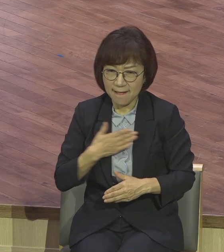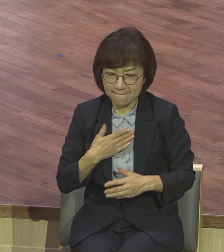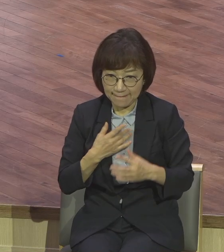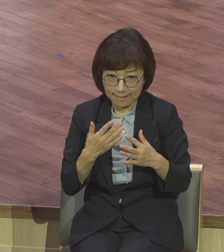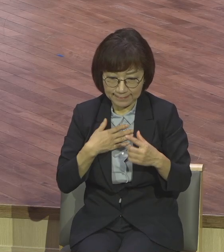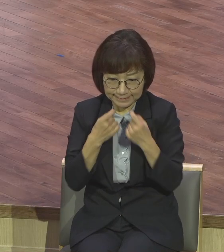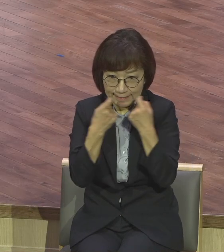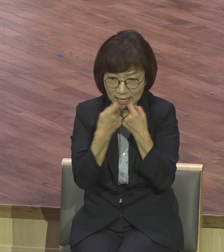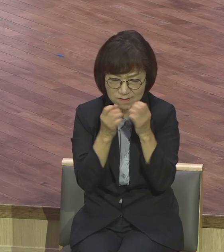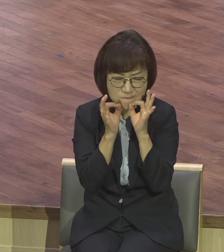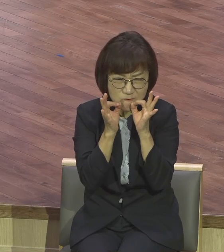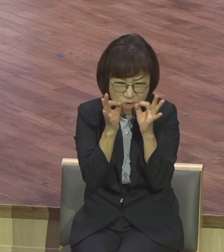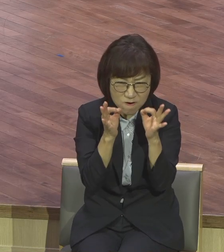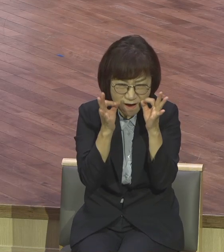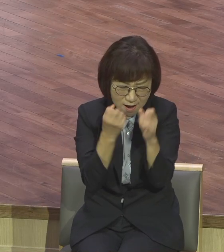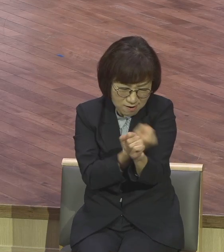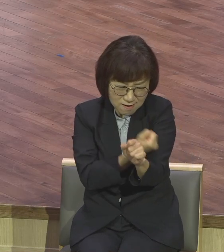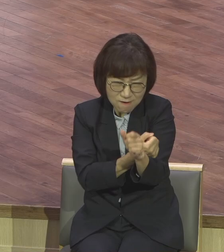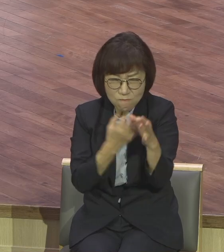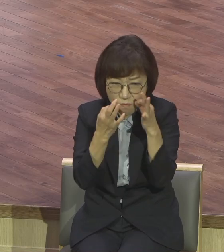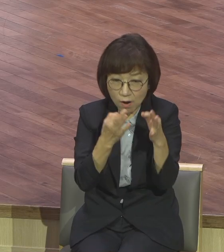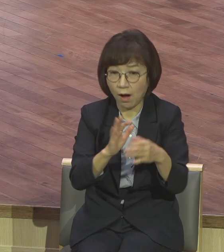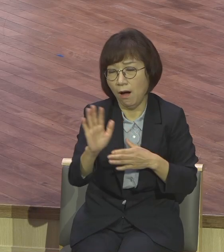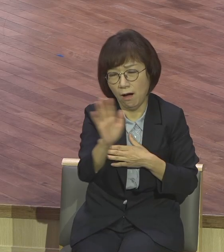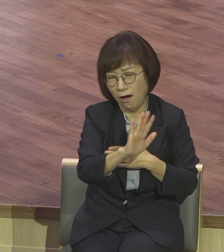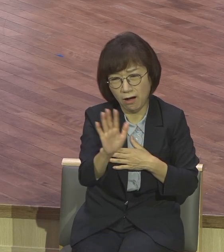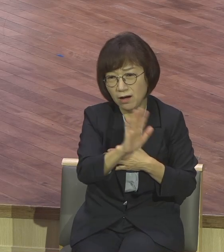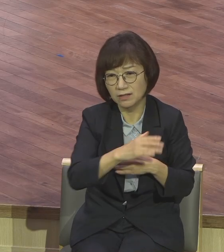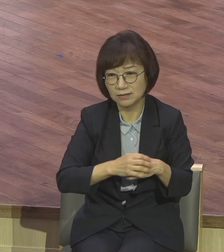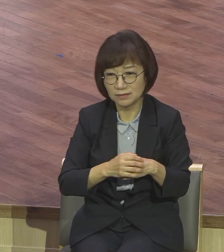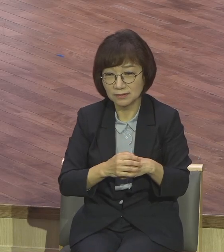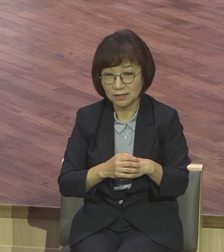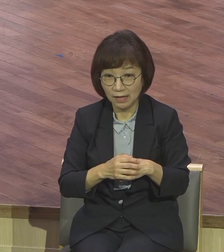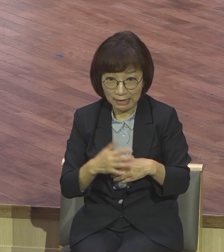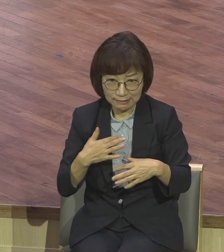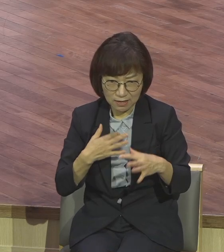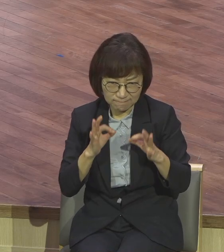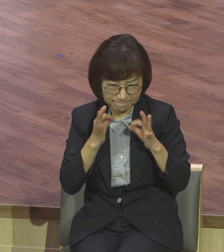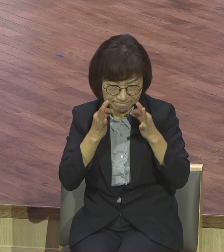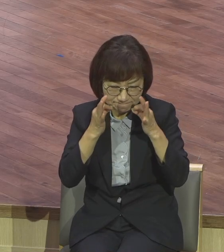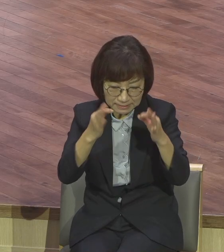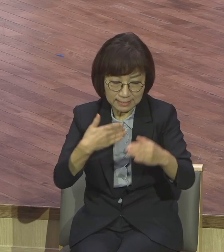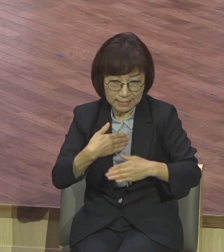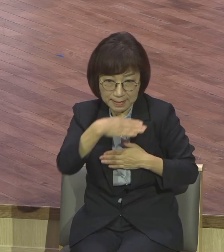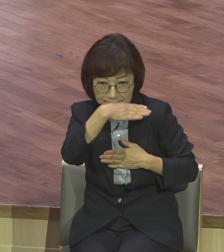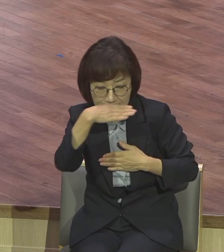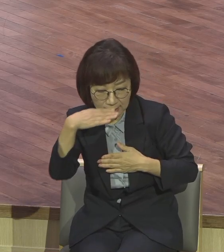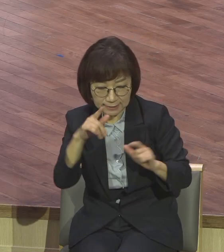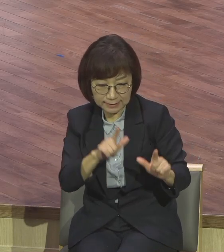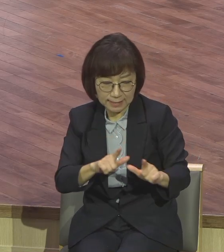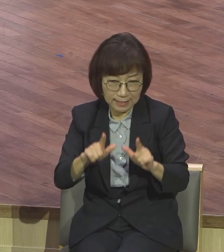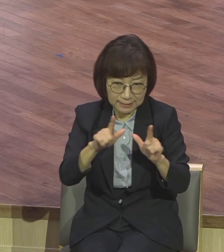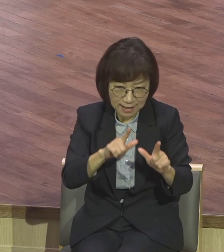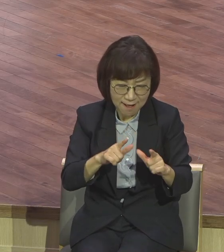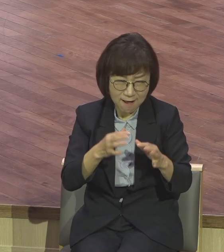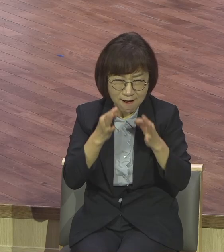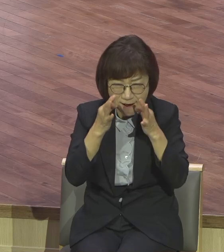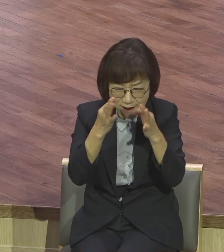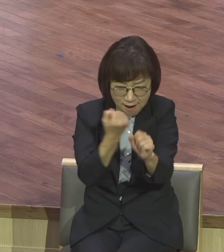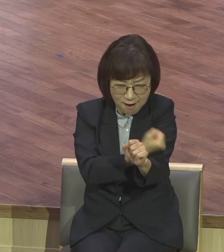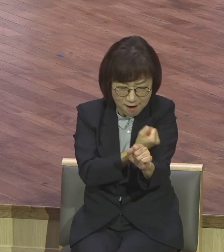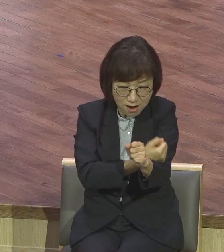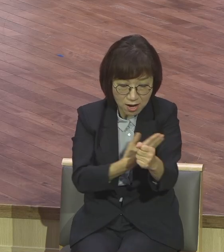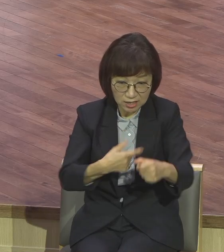노력해서 어를 세우는 것이 아니란 얘기요. 내가 애를 써서 내가 착하게 살아서 의인이 되는 게 아니란